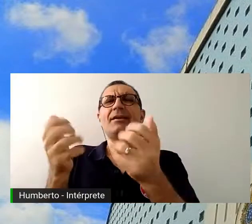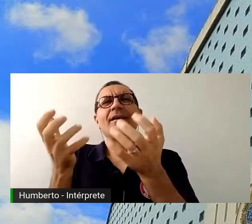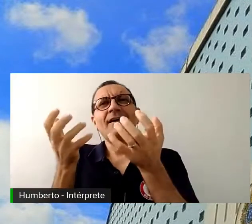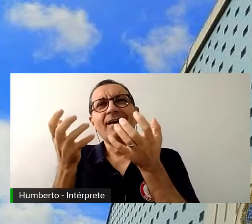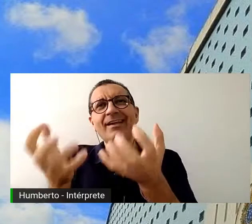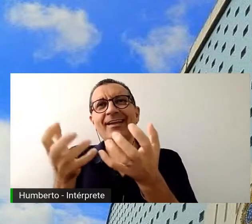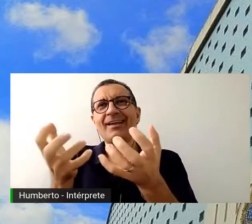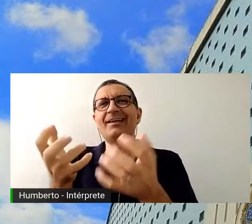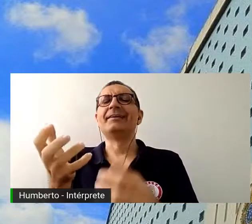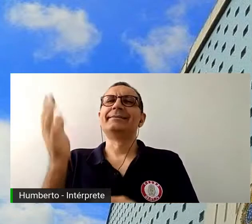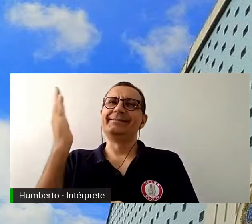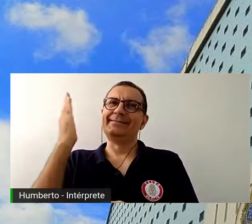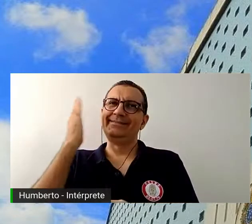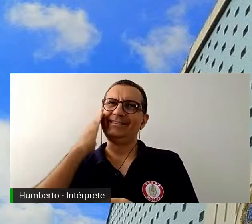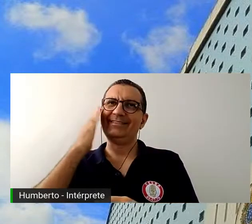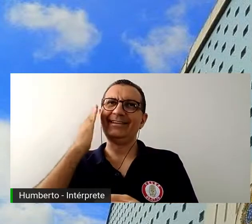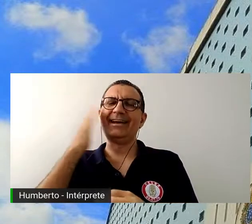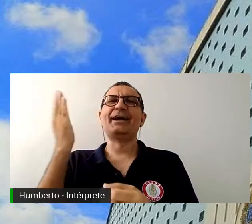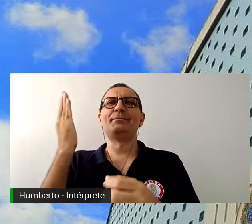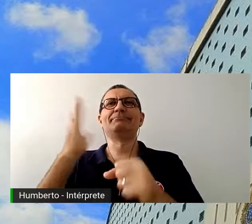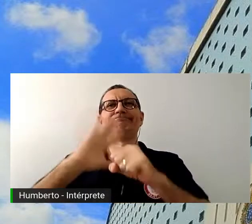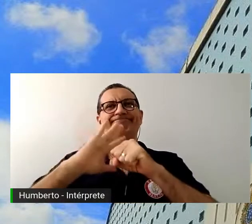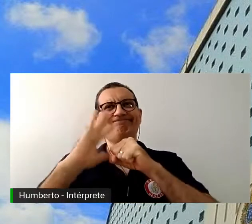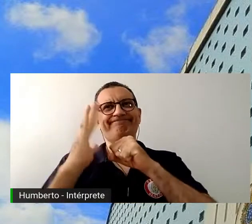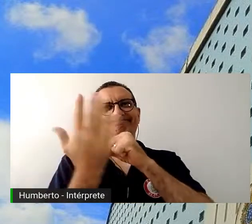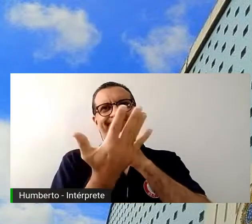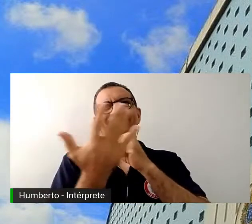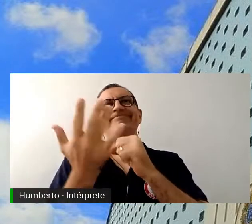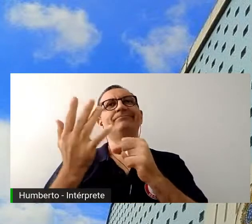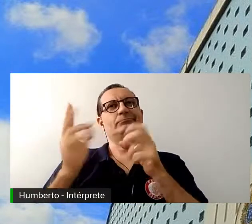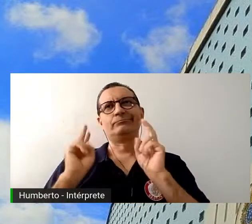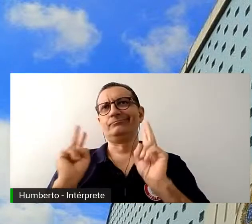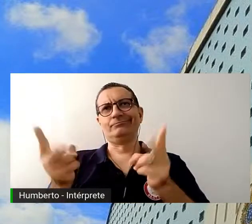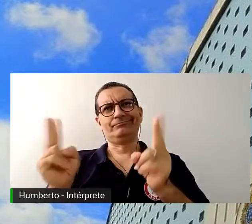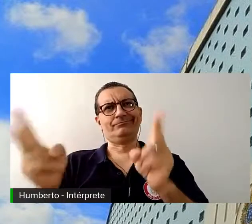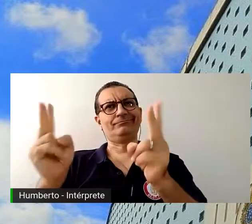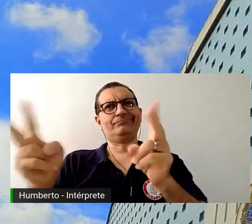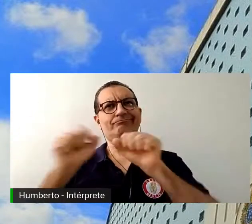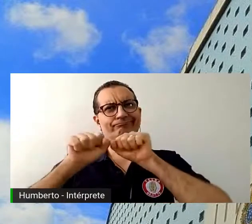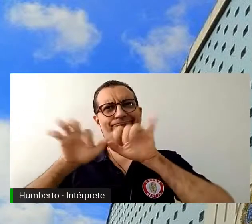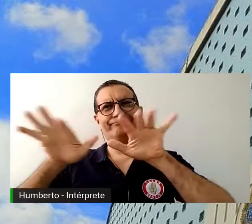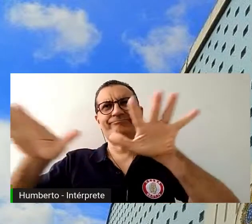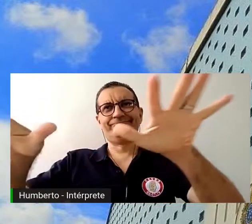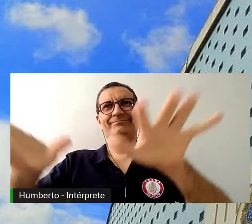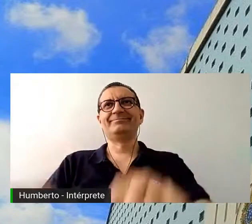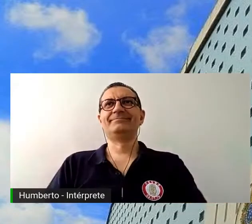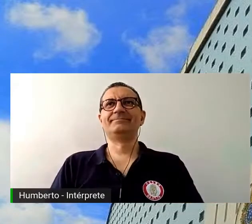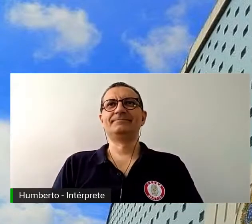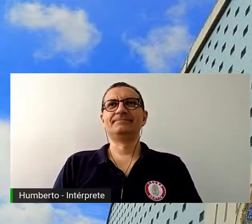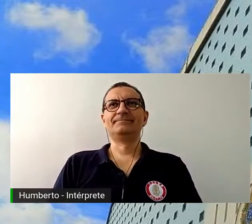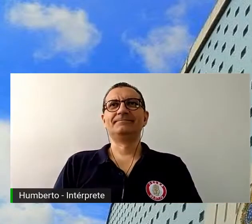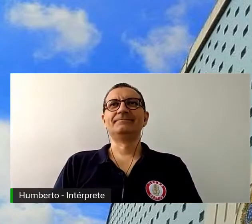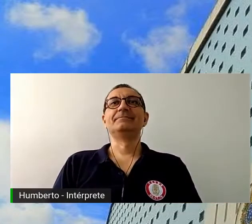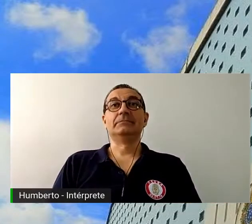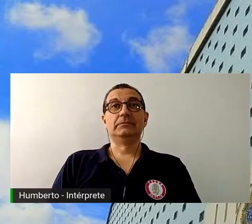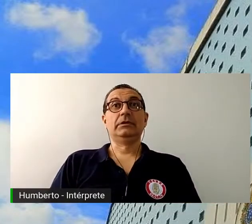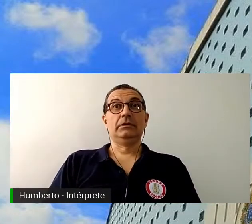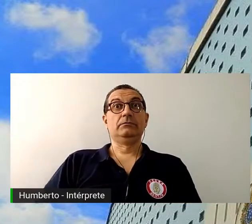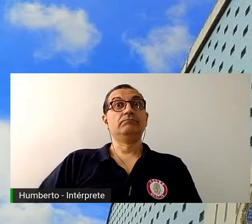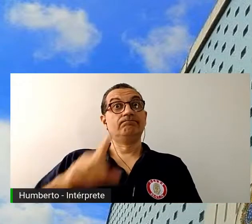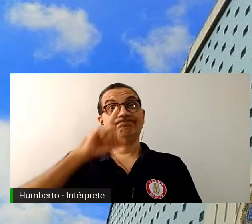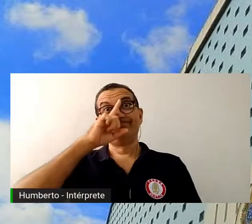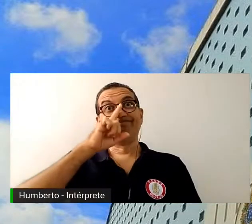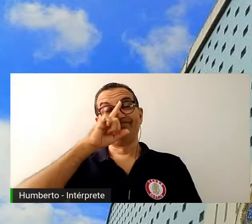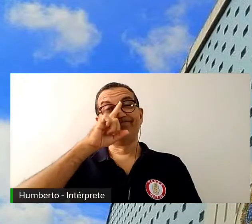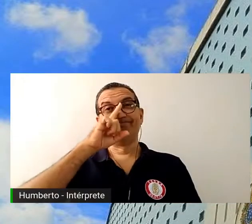cenário, né, ainda pandêmico. Nós estamos num momento extremamente tenso, grave da pandemia. Estamos